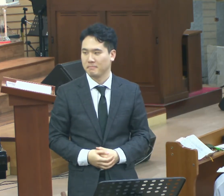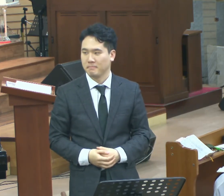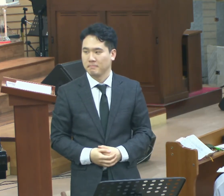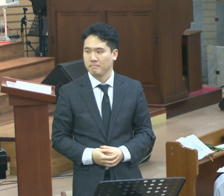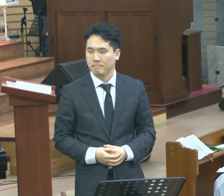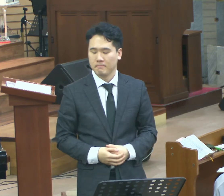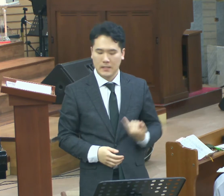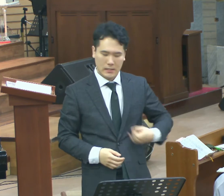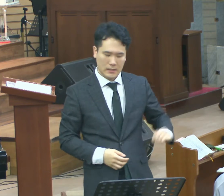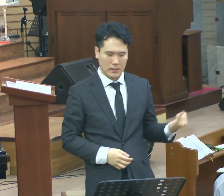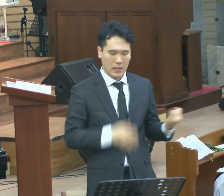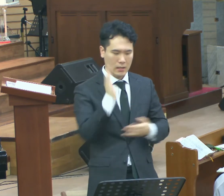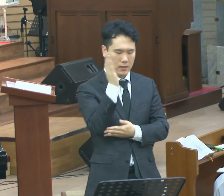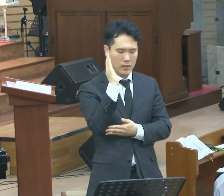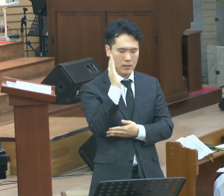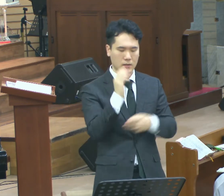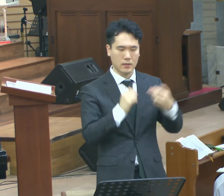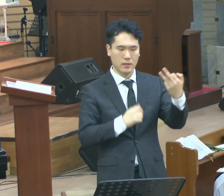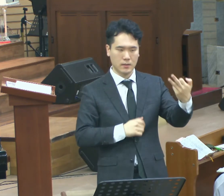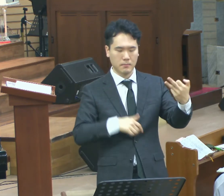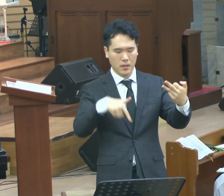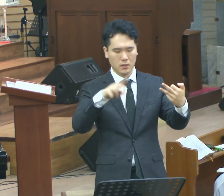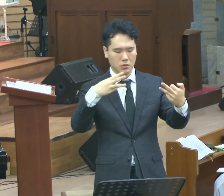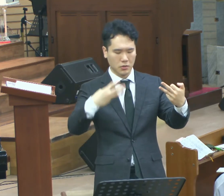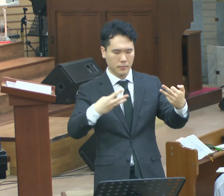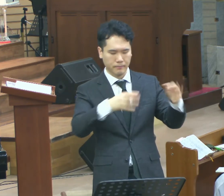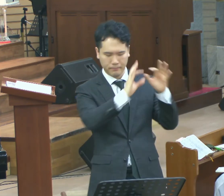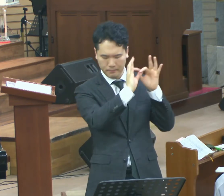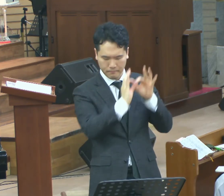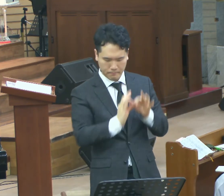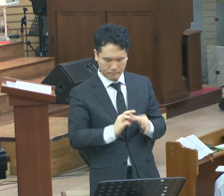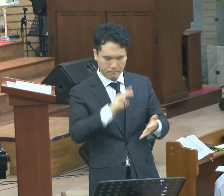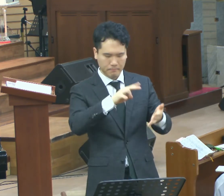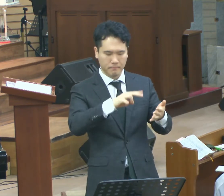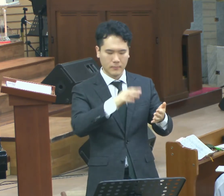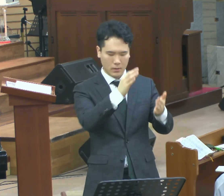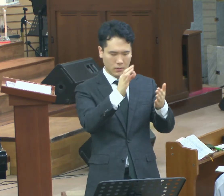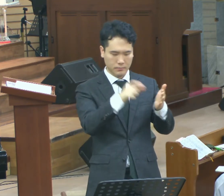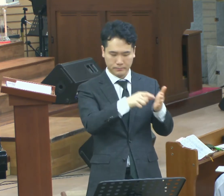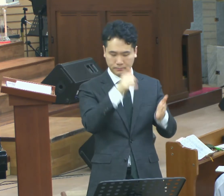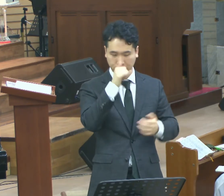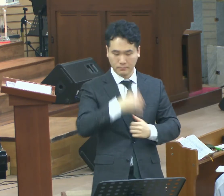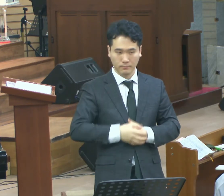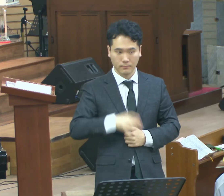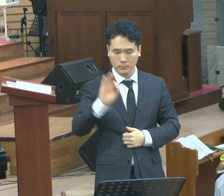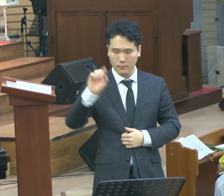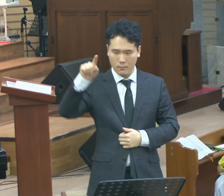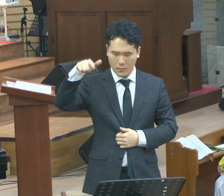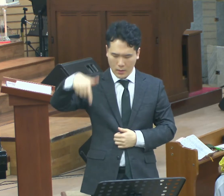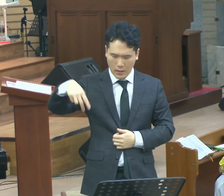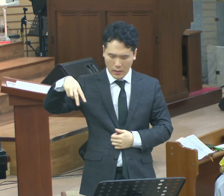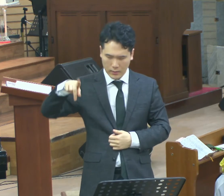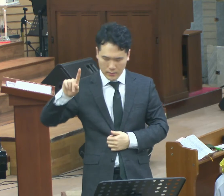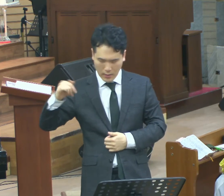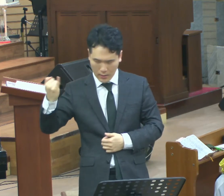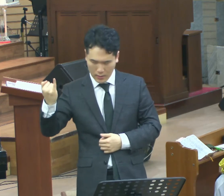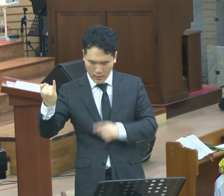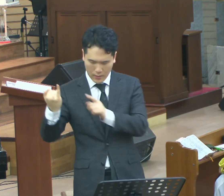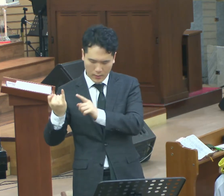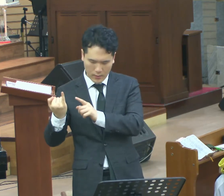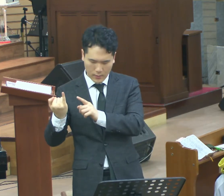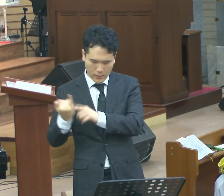딸의 얘기가 18절에 나오죠. 악사가 출가할 때 남편 된 온니엘에게 얘기했어요.